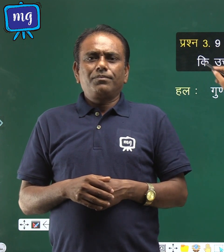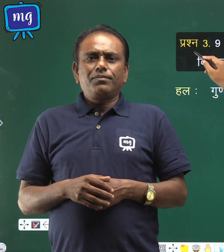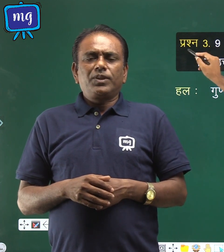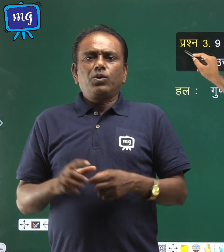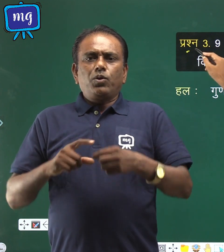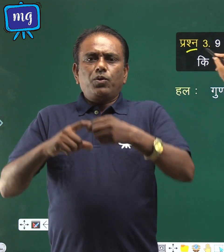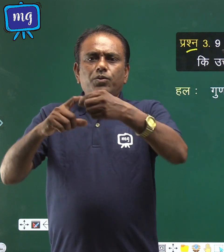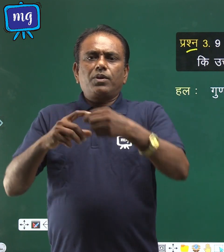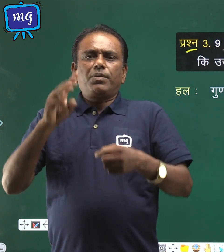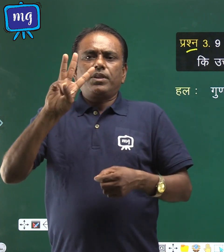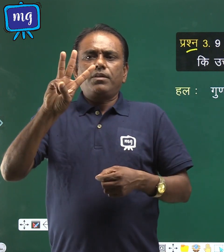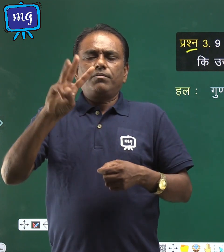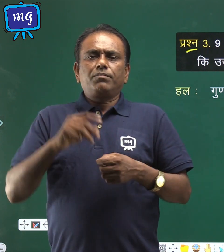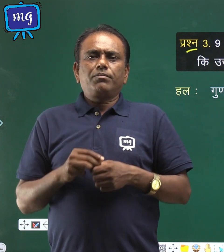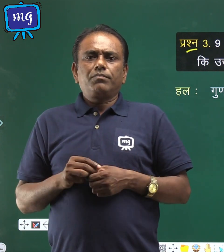प्रश्न नंबर 3,